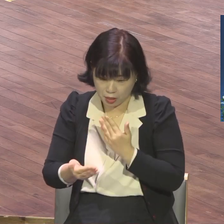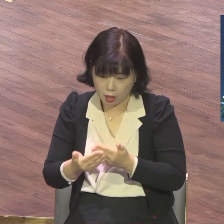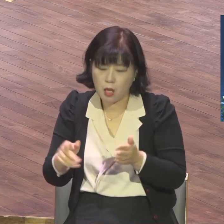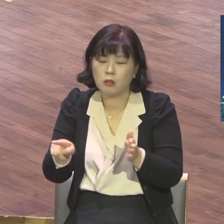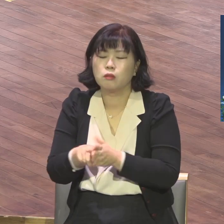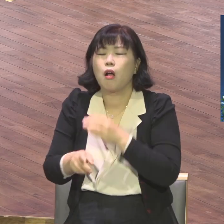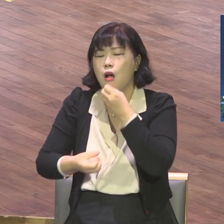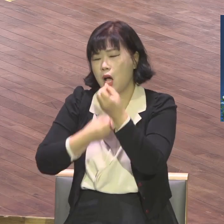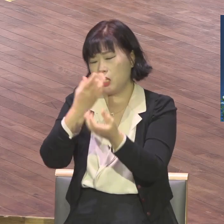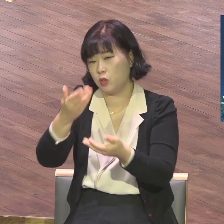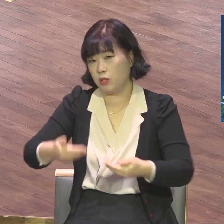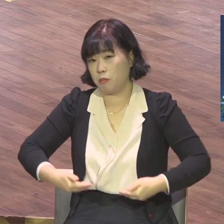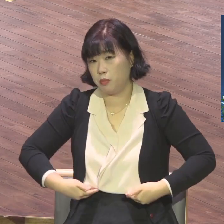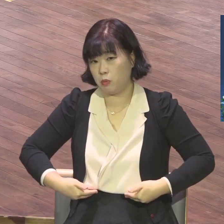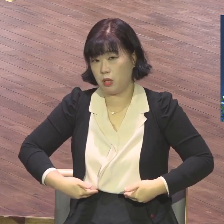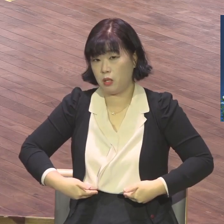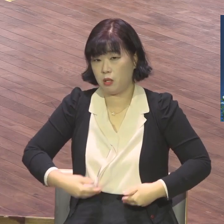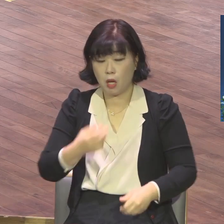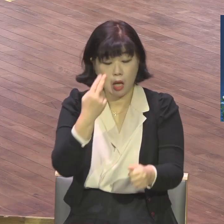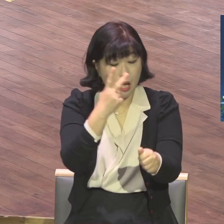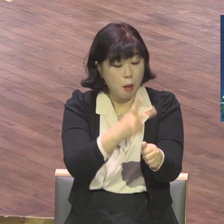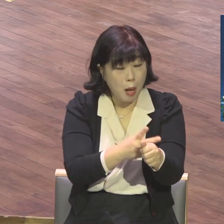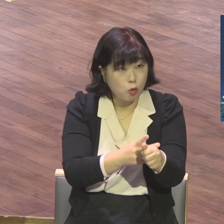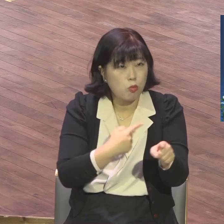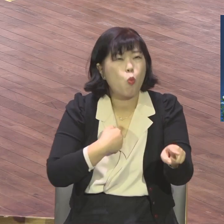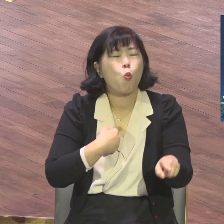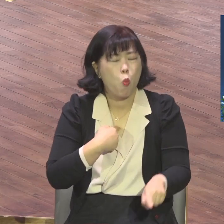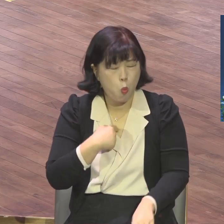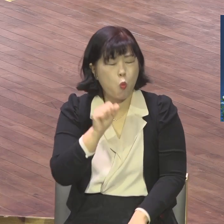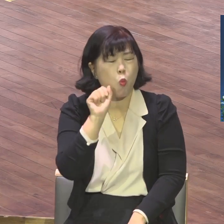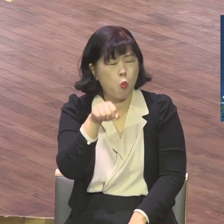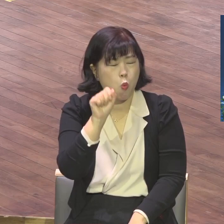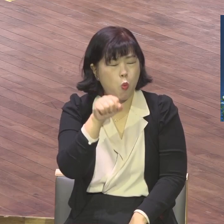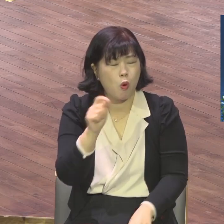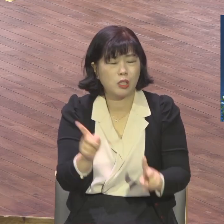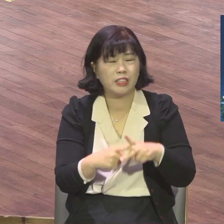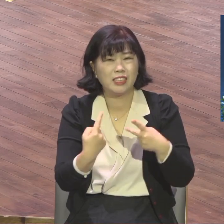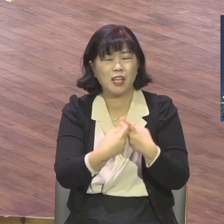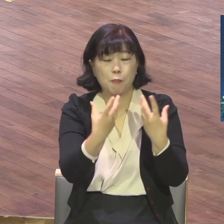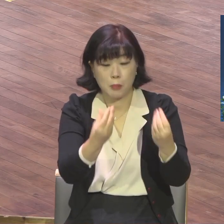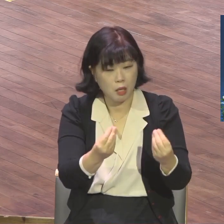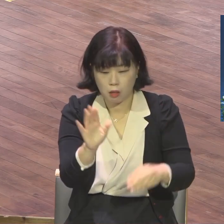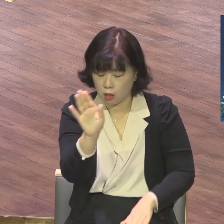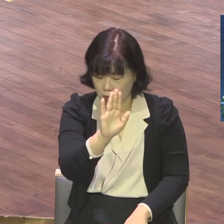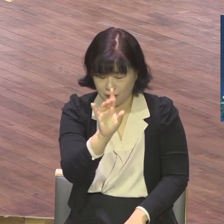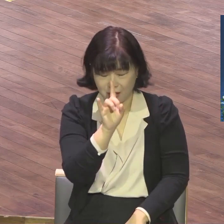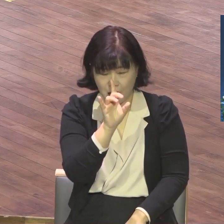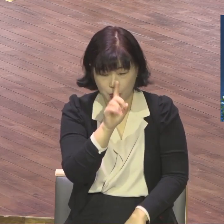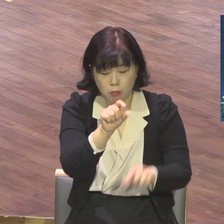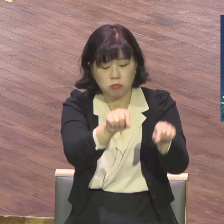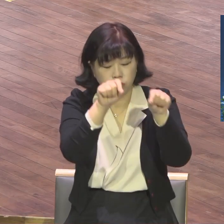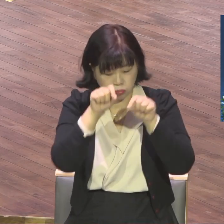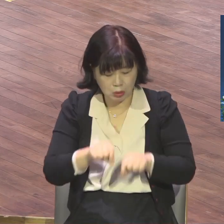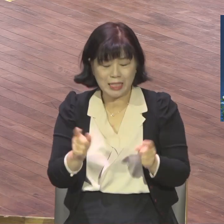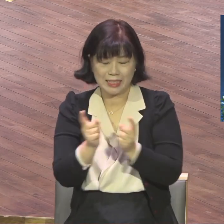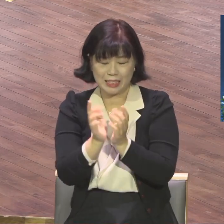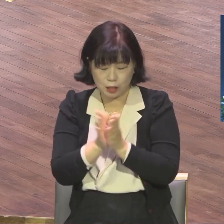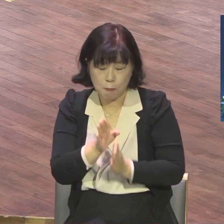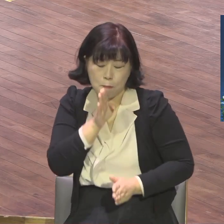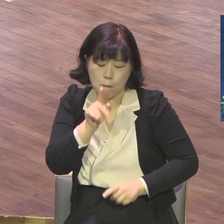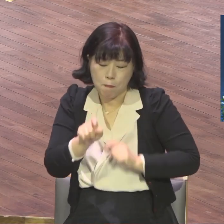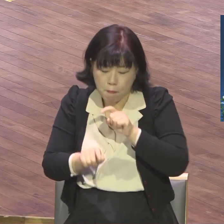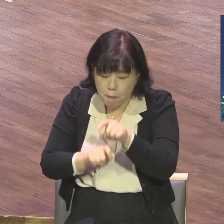것처럼 성령 행전을 기록하는 겁니다. 내 개인의 사도행전 기록하는 것입니다. 계속 더더구나